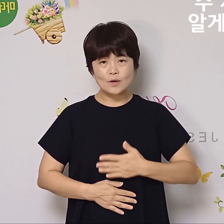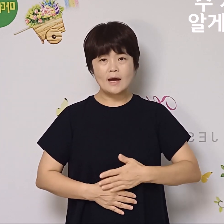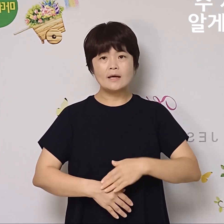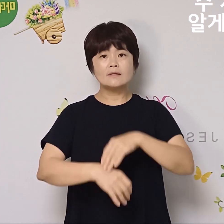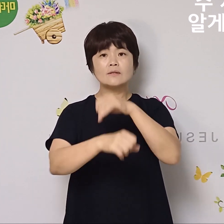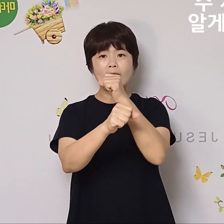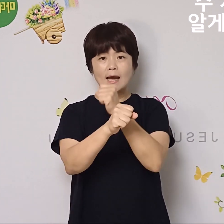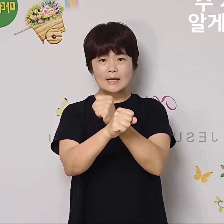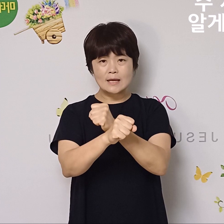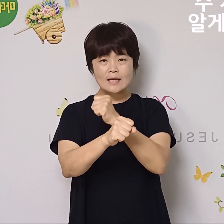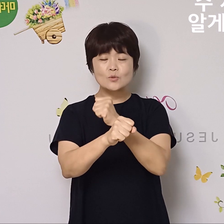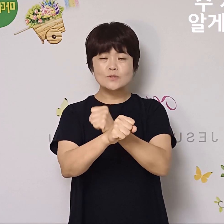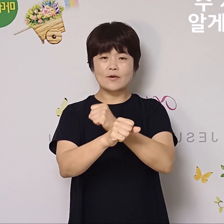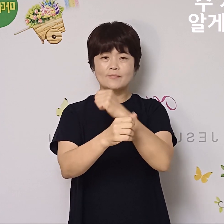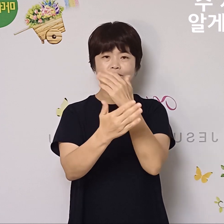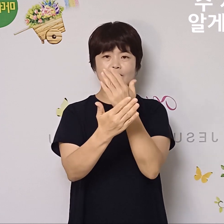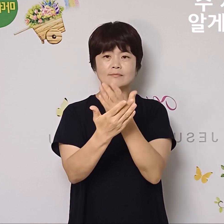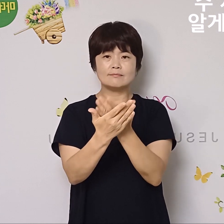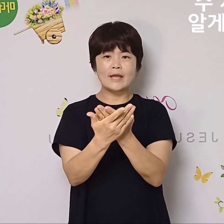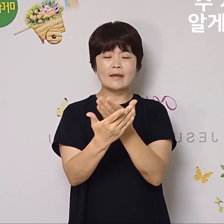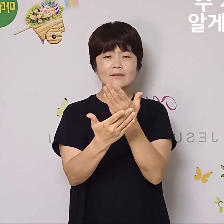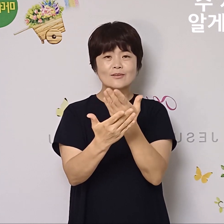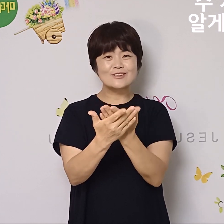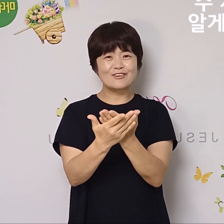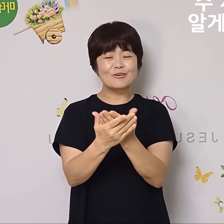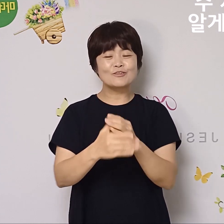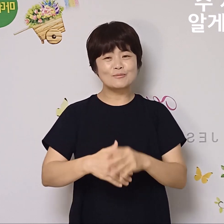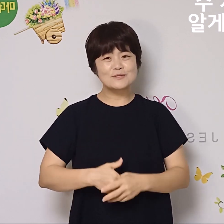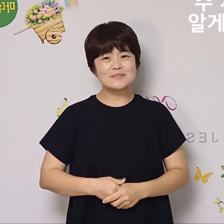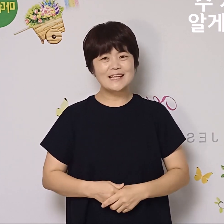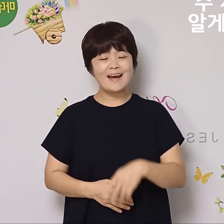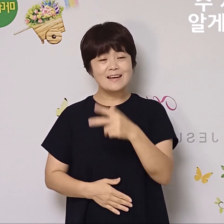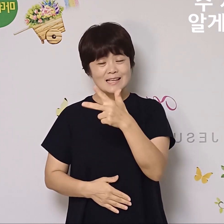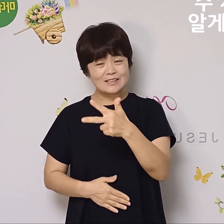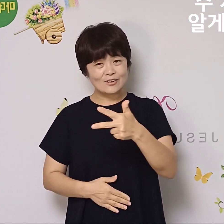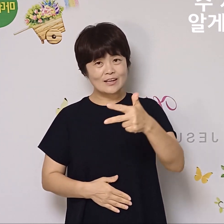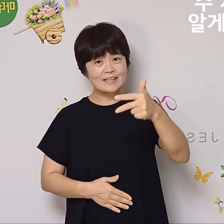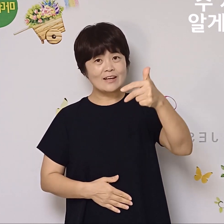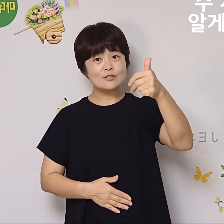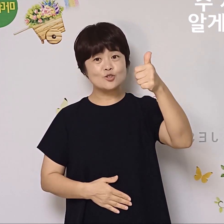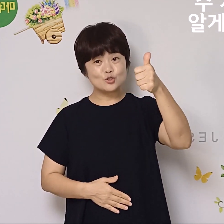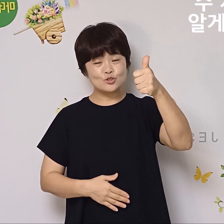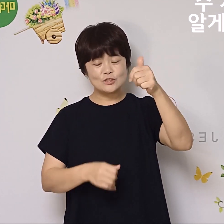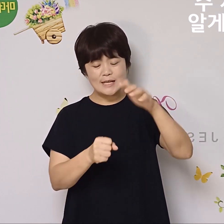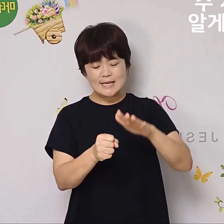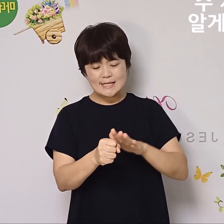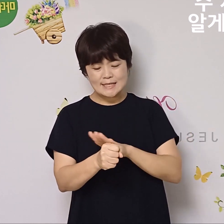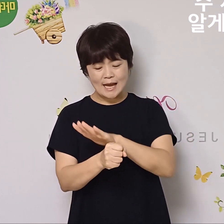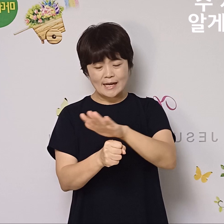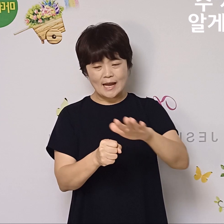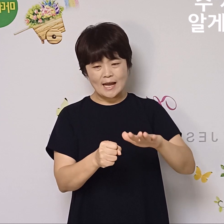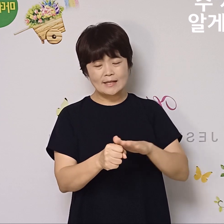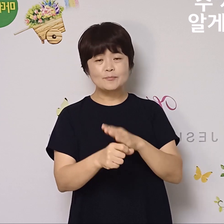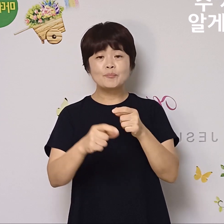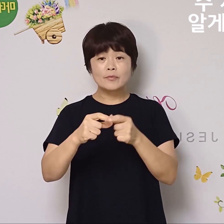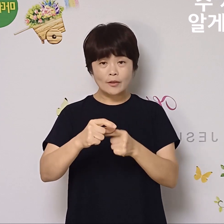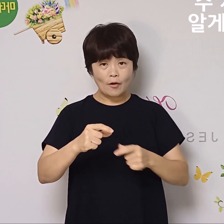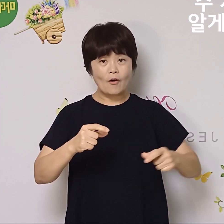알다수와 하소서. 네, 여기서 어려운 게 없습니다. 연결할게요. 주, 사랑,